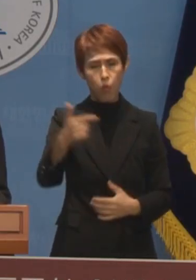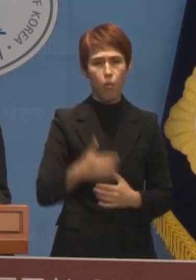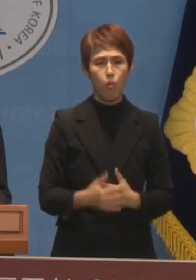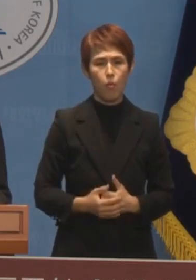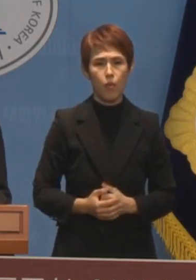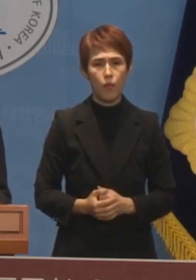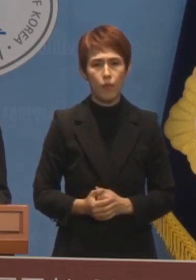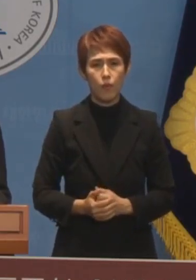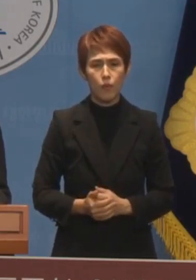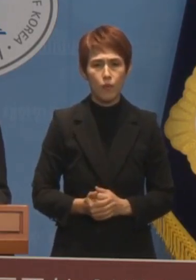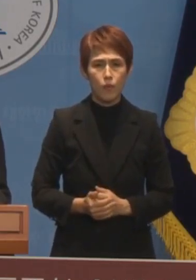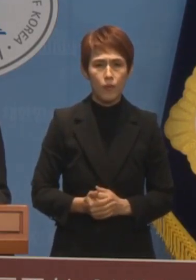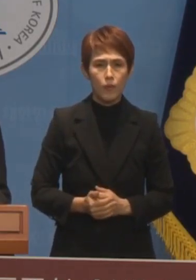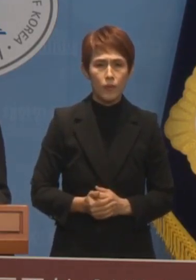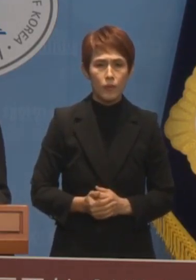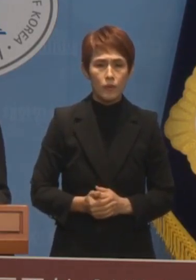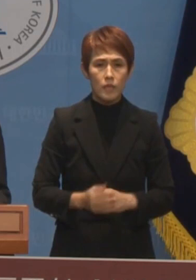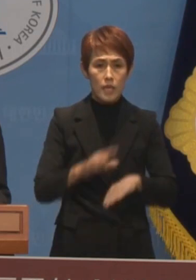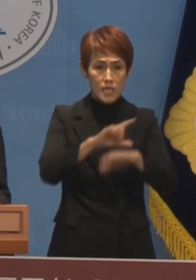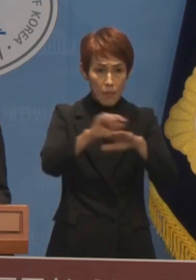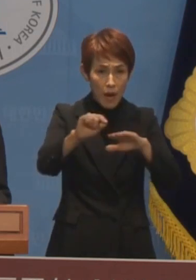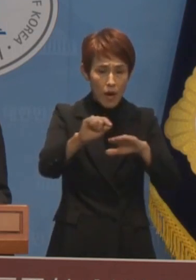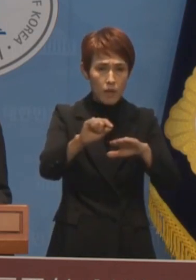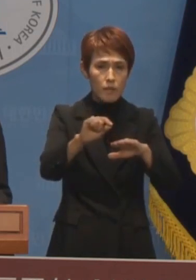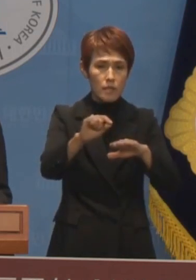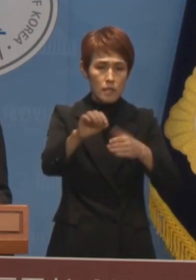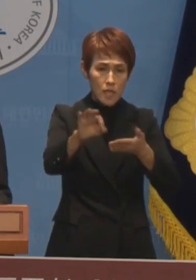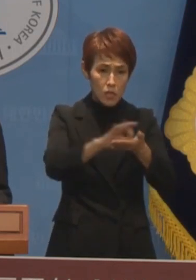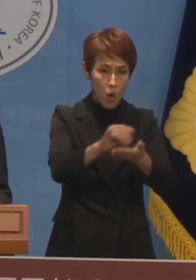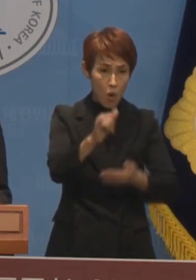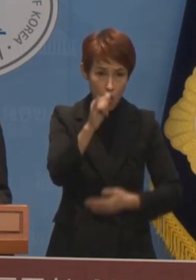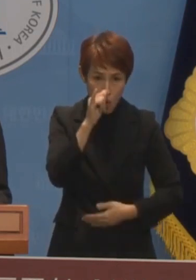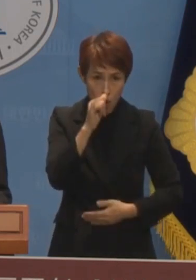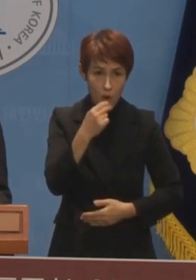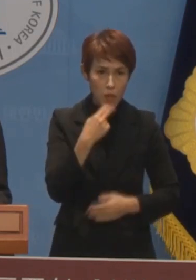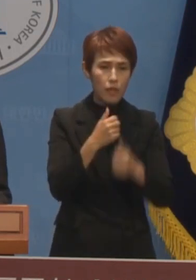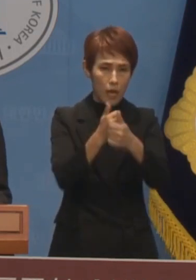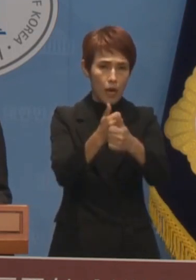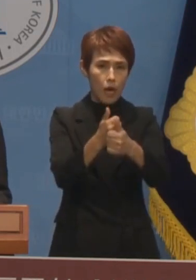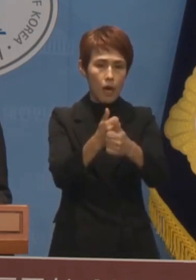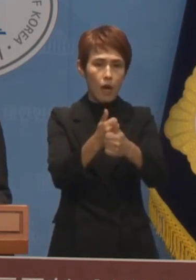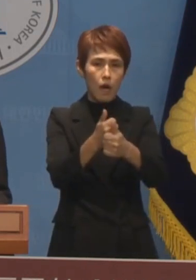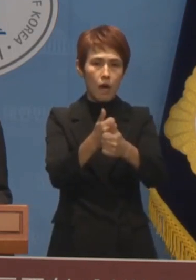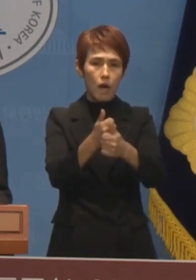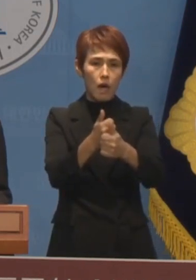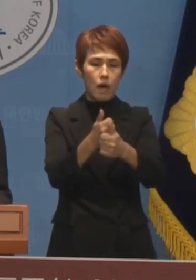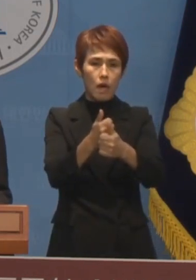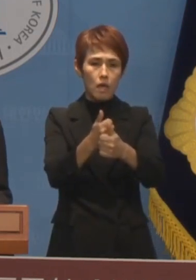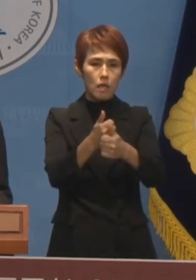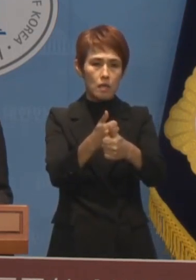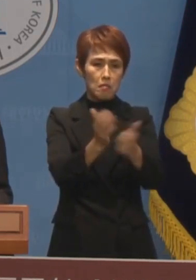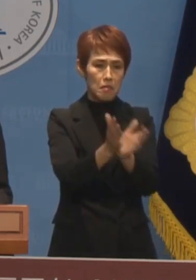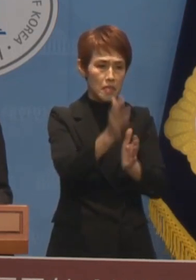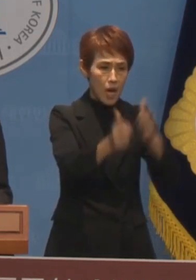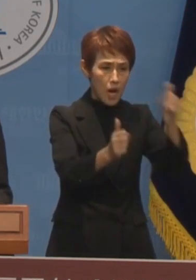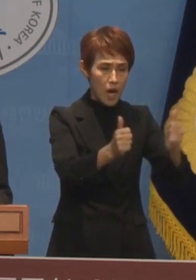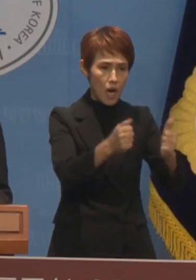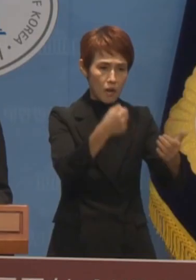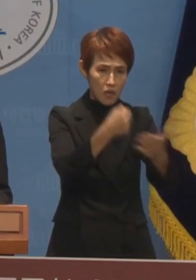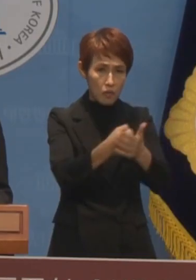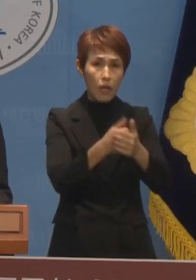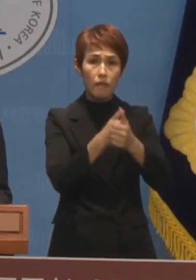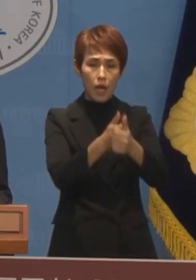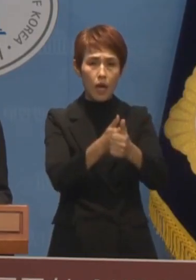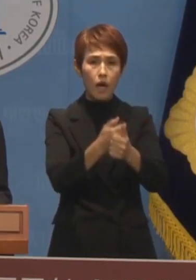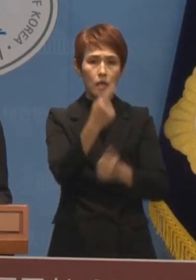것입니다. 지방의 재정 자립도에 따라 또는 시도지사의 성향과 결정에 따라 소방 분야에